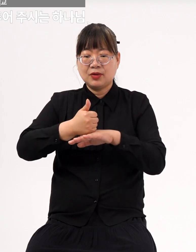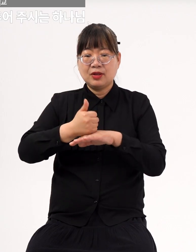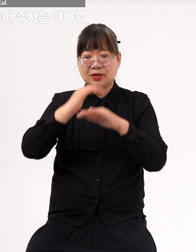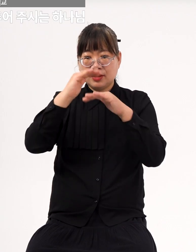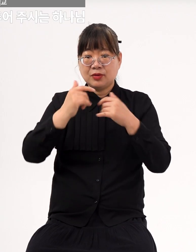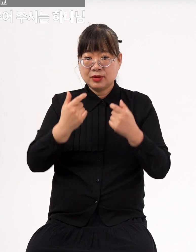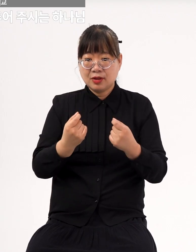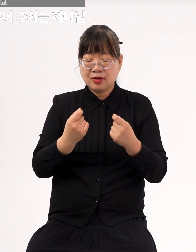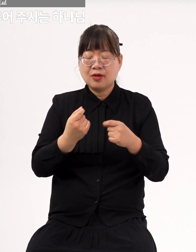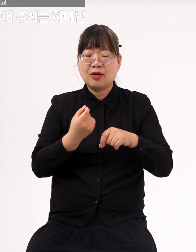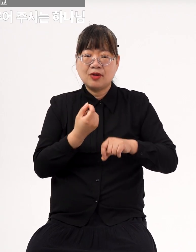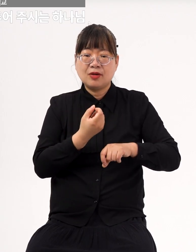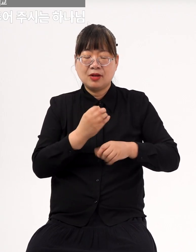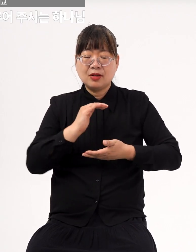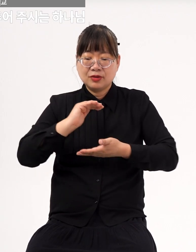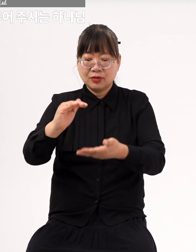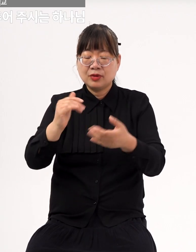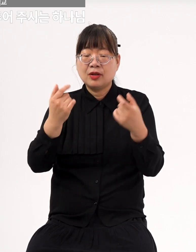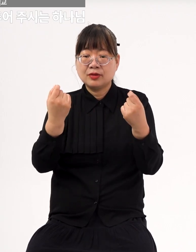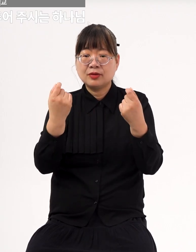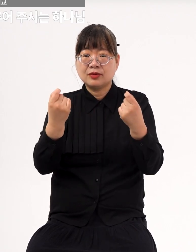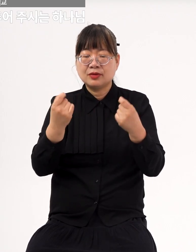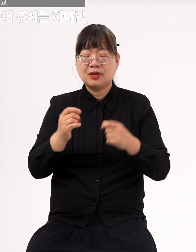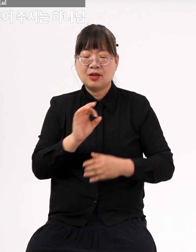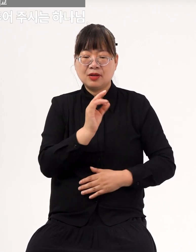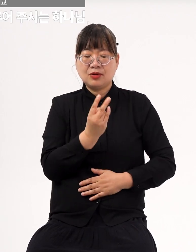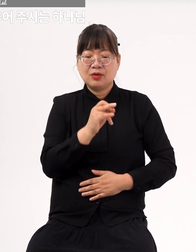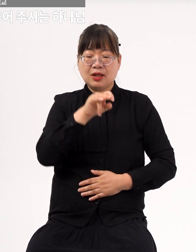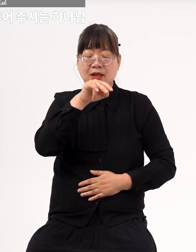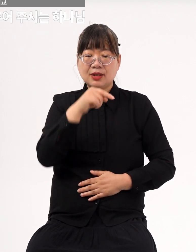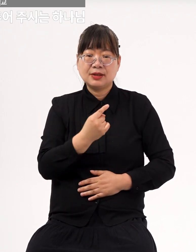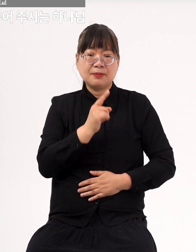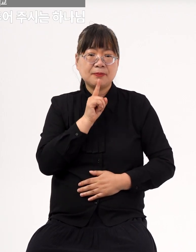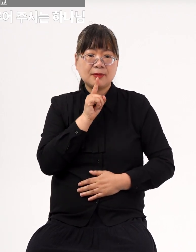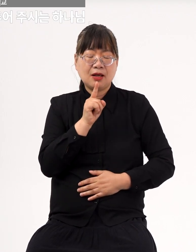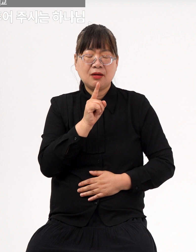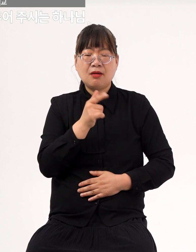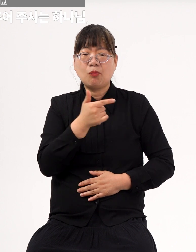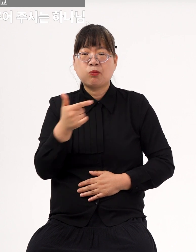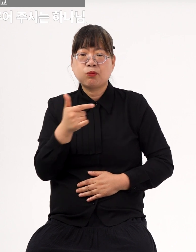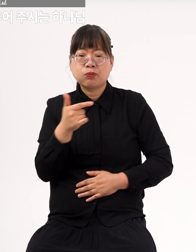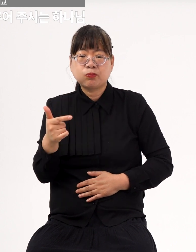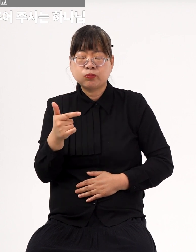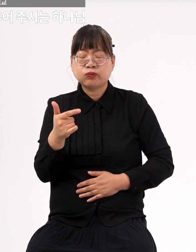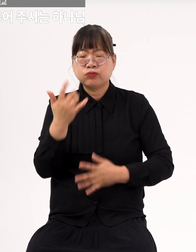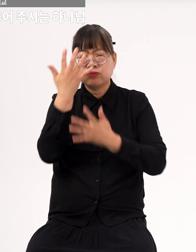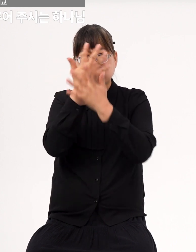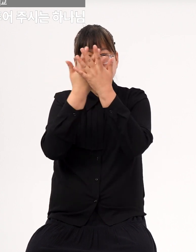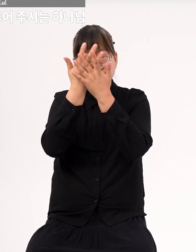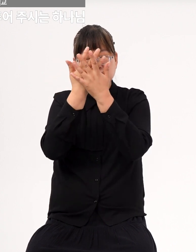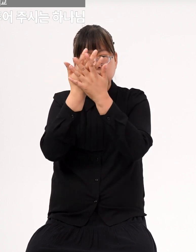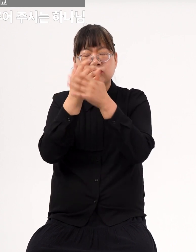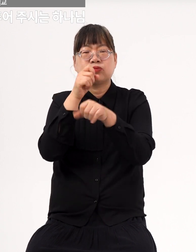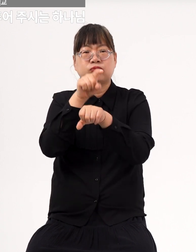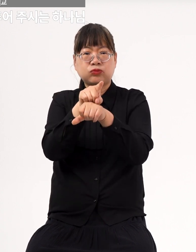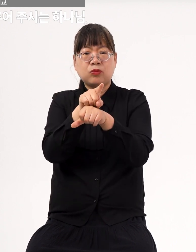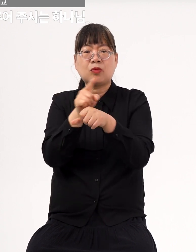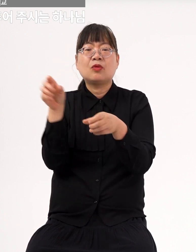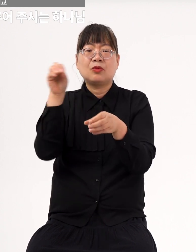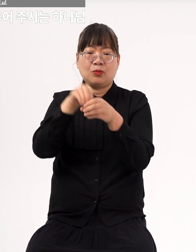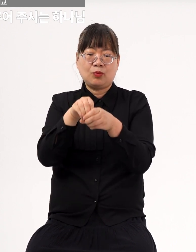결론처럼 다루었다시피 이 요아스의 발언은 굉장히 모호성을 갖고